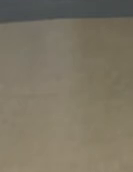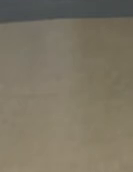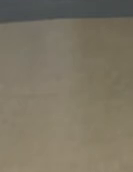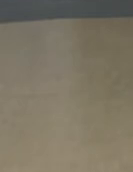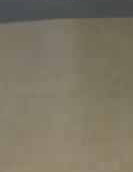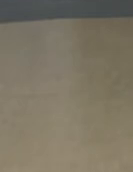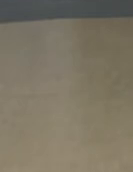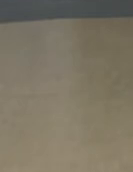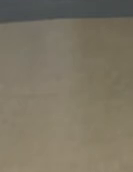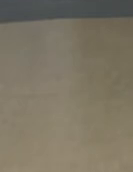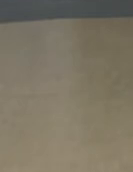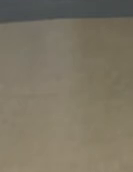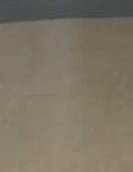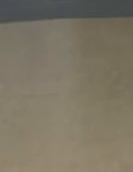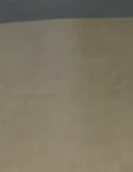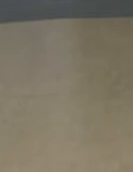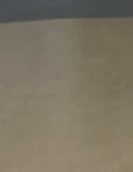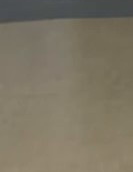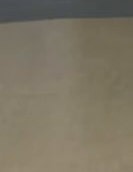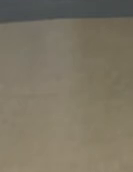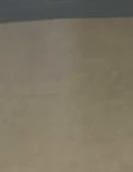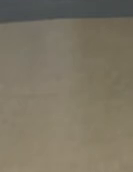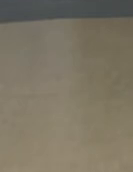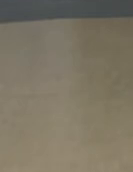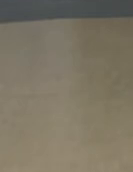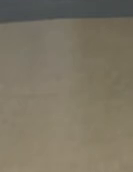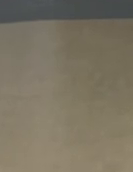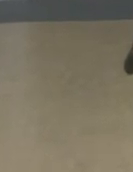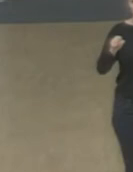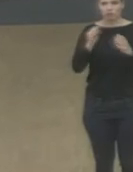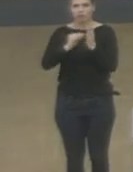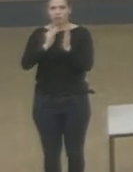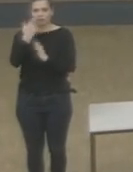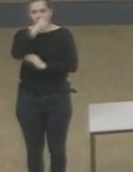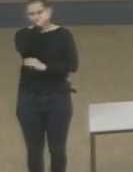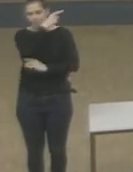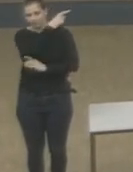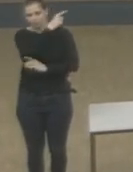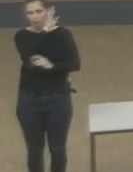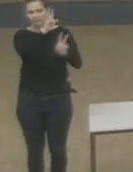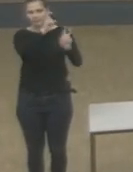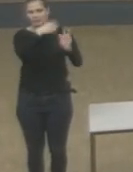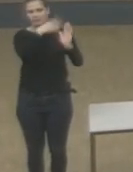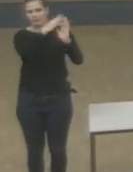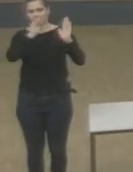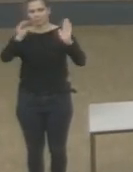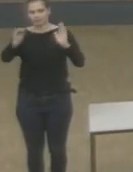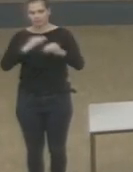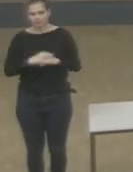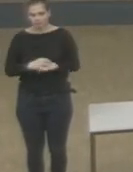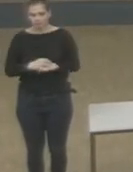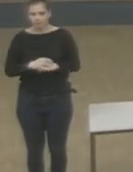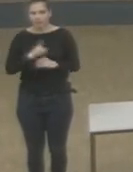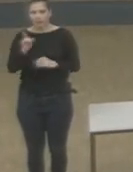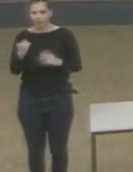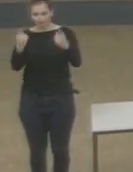recht schamlos am Titel einer posthumen Festschrift für Erich Weniger bedient habe. Außerdem soll laut